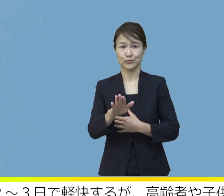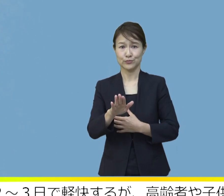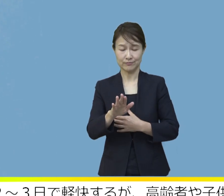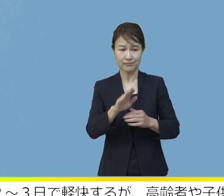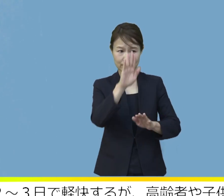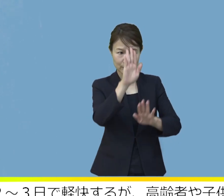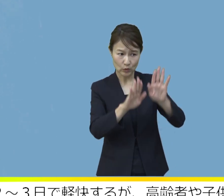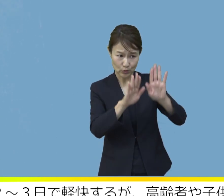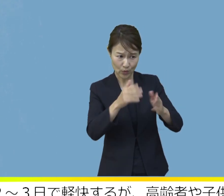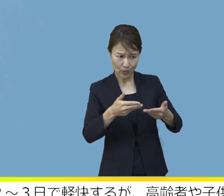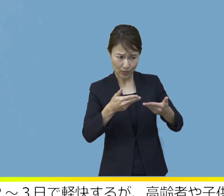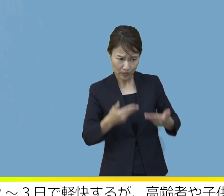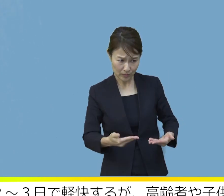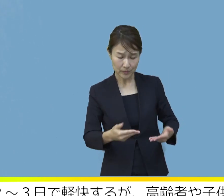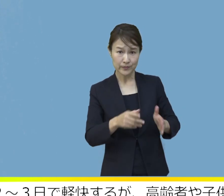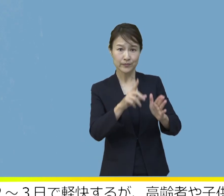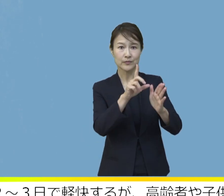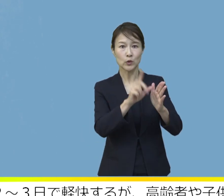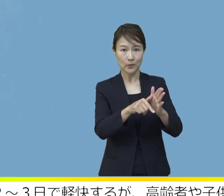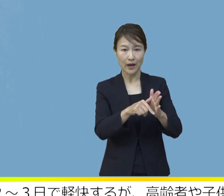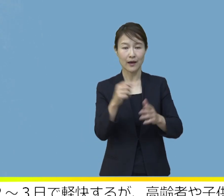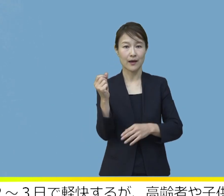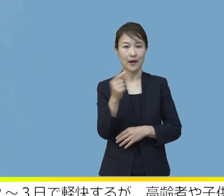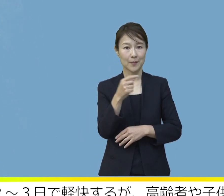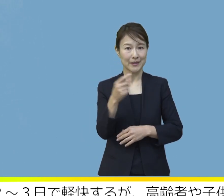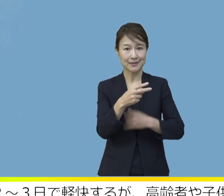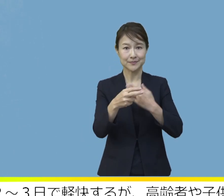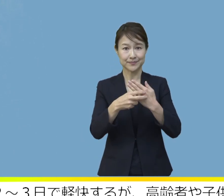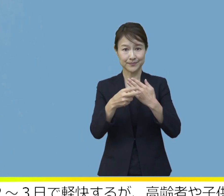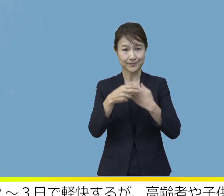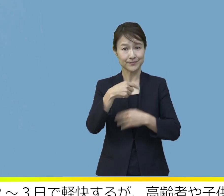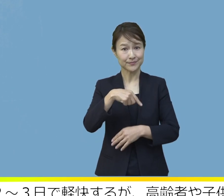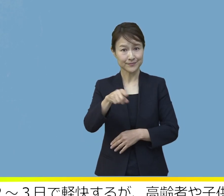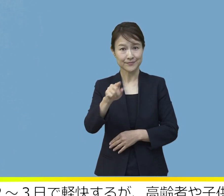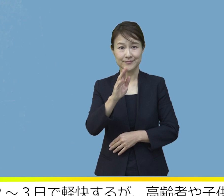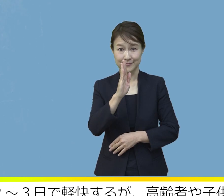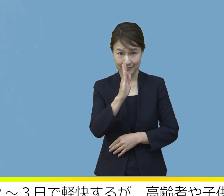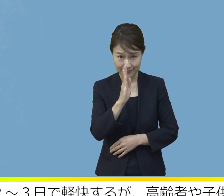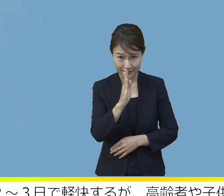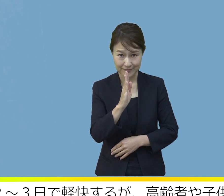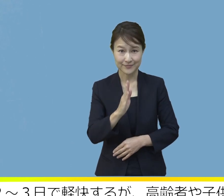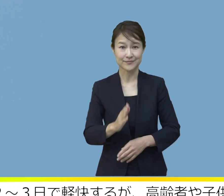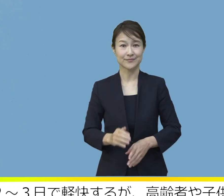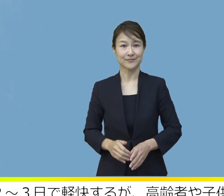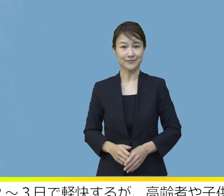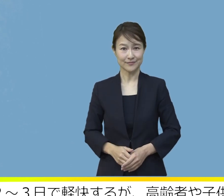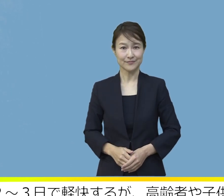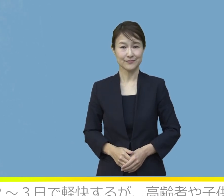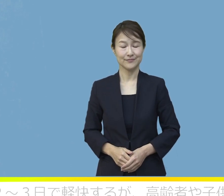重いときは早めに医療機関を受診しましょう